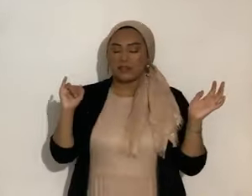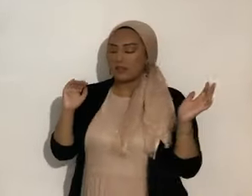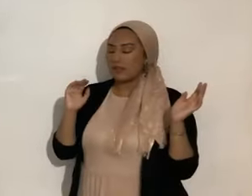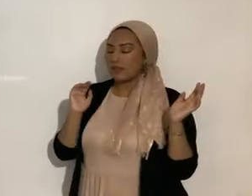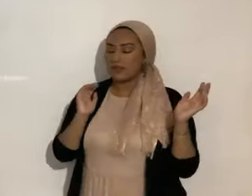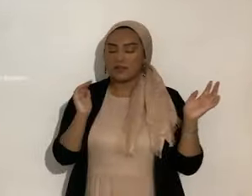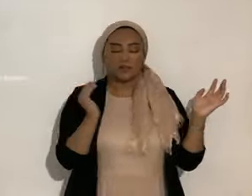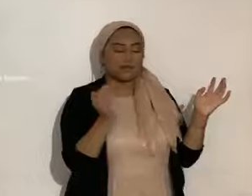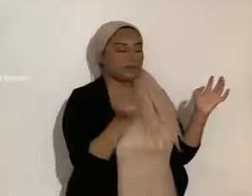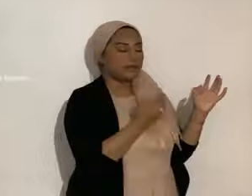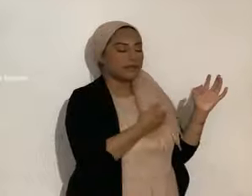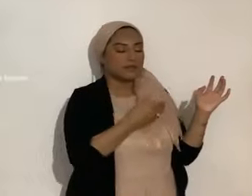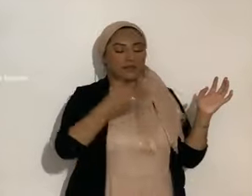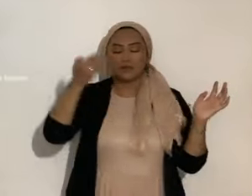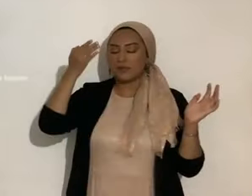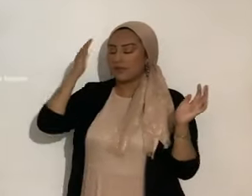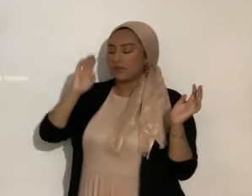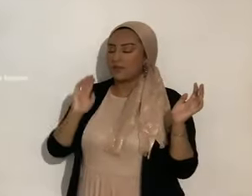Adonai